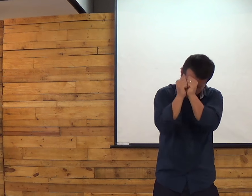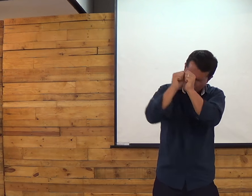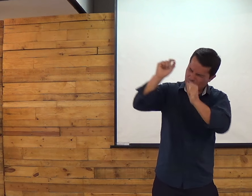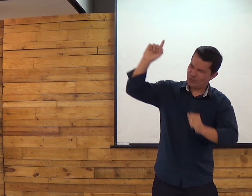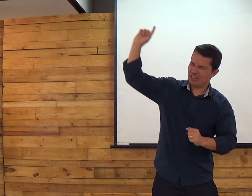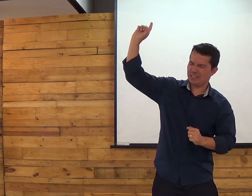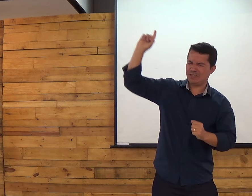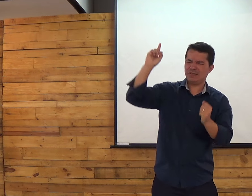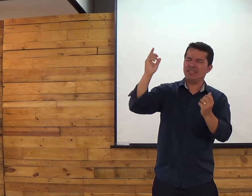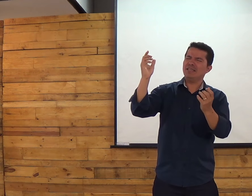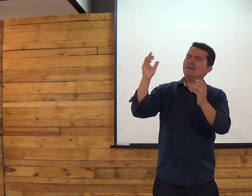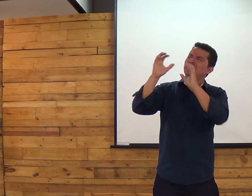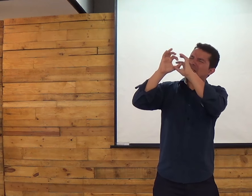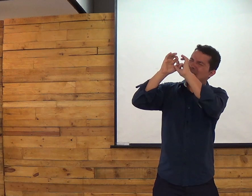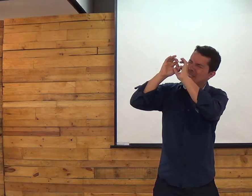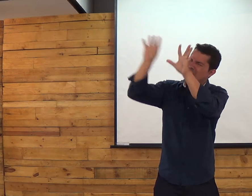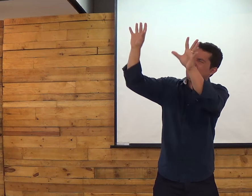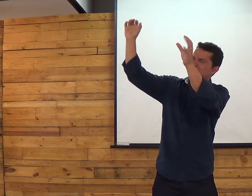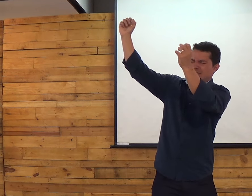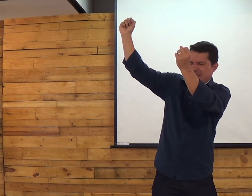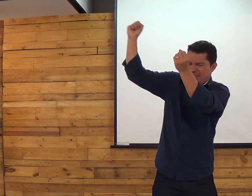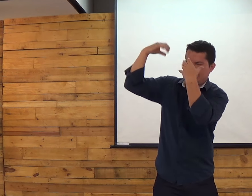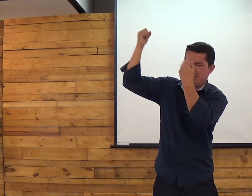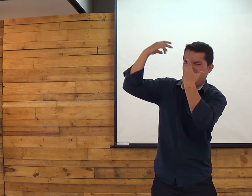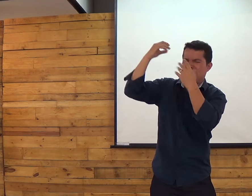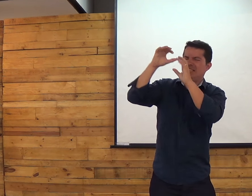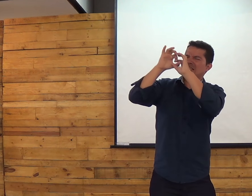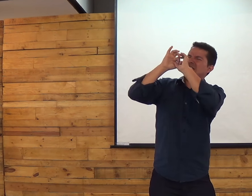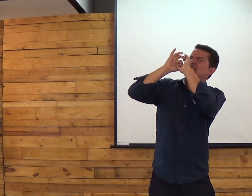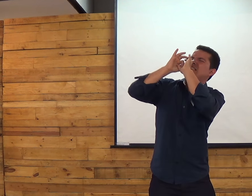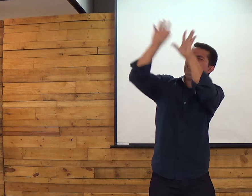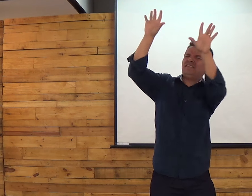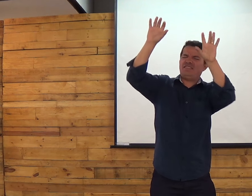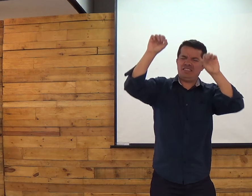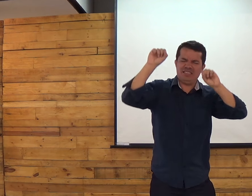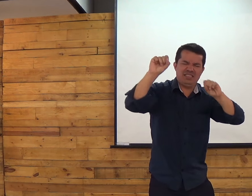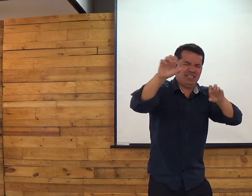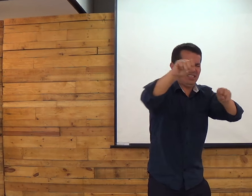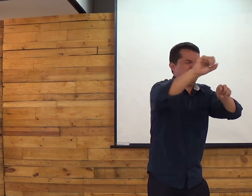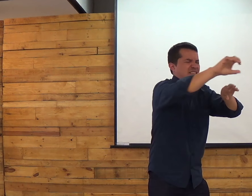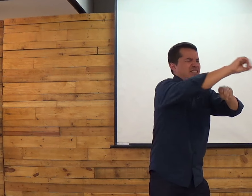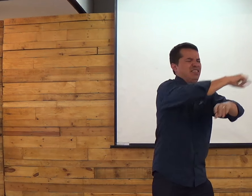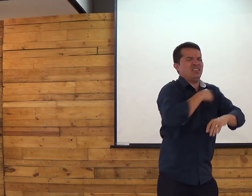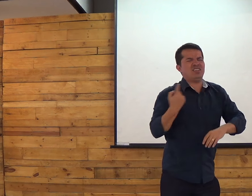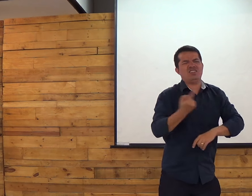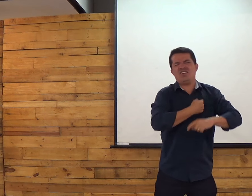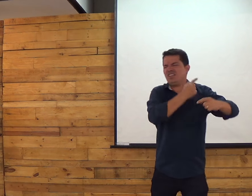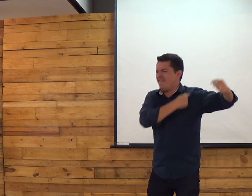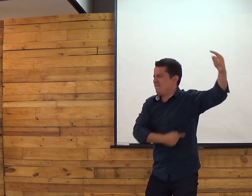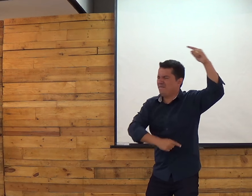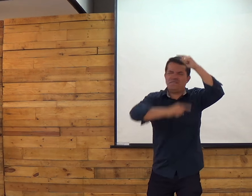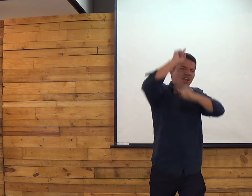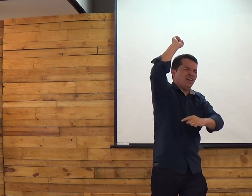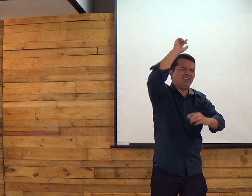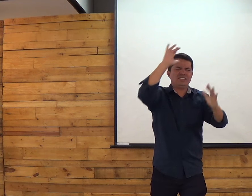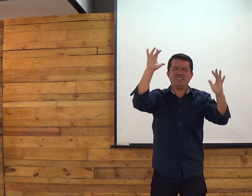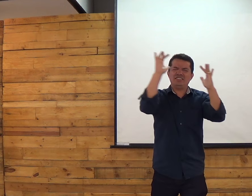mas desejamos sim ter profundidade no Senhor. Venha livremente e nos ensine. Ensine a cada um